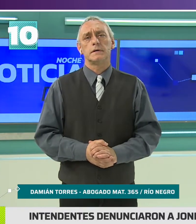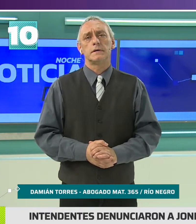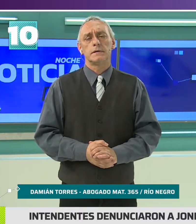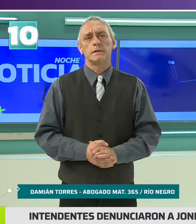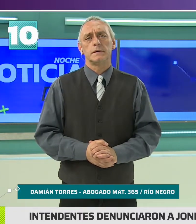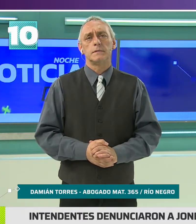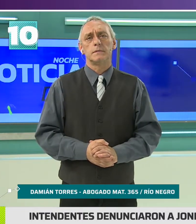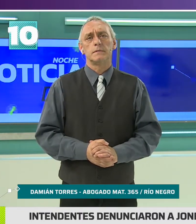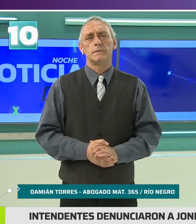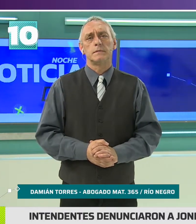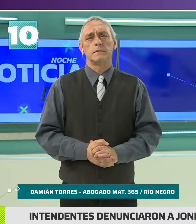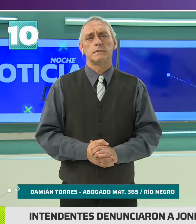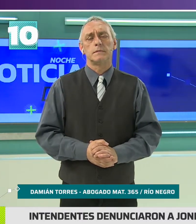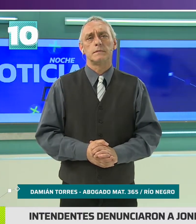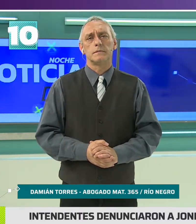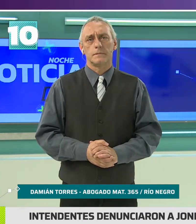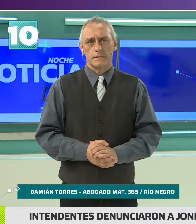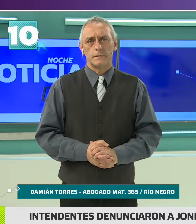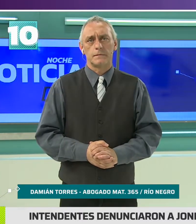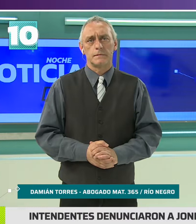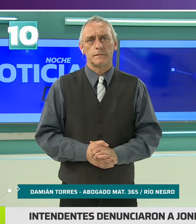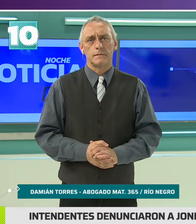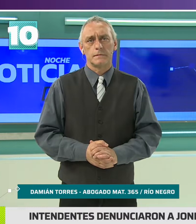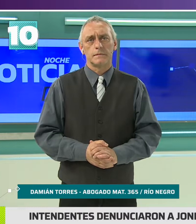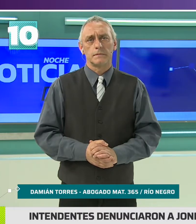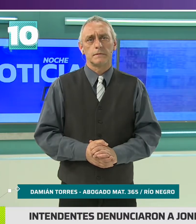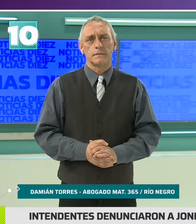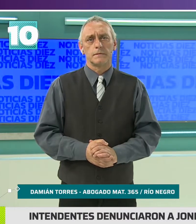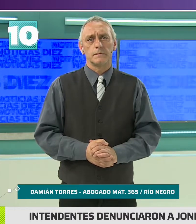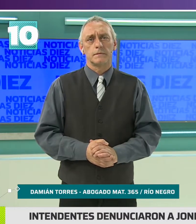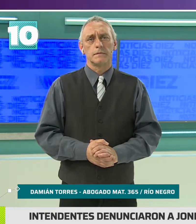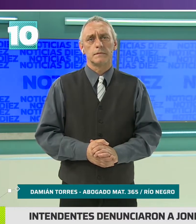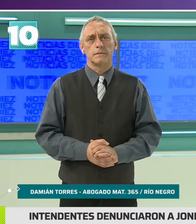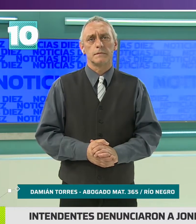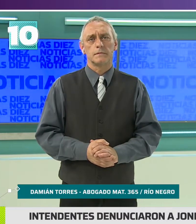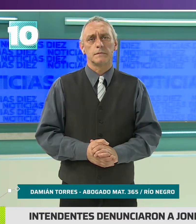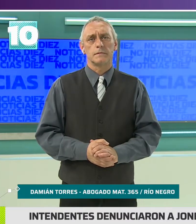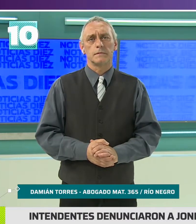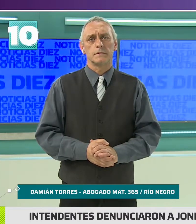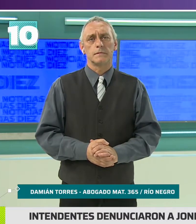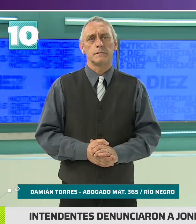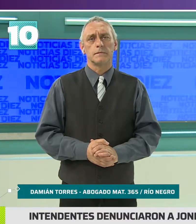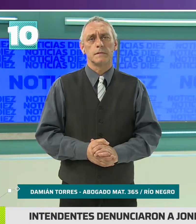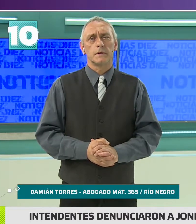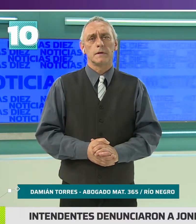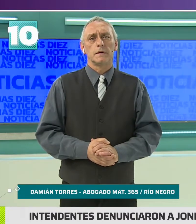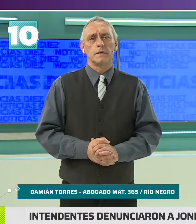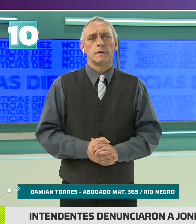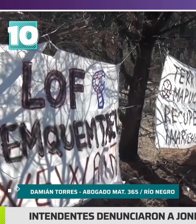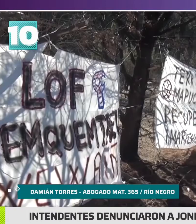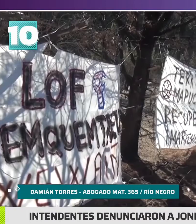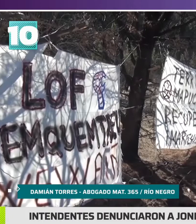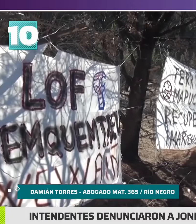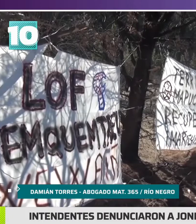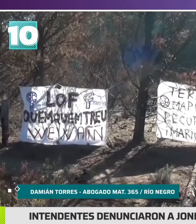decías. A ver, luego de esta publicación de la carta por parte de Jones Wallace, bueno, los